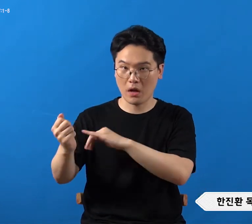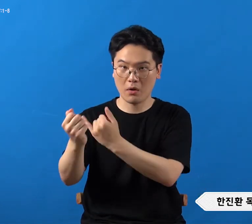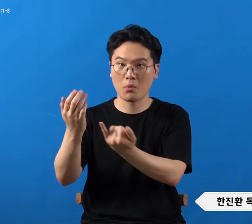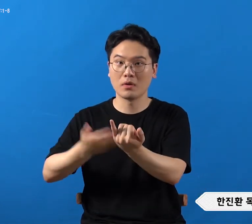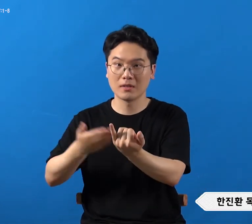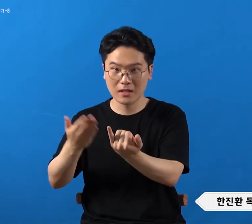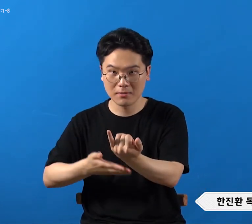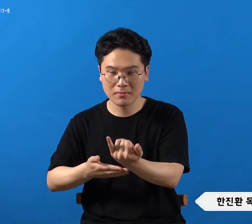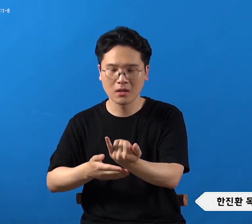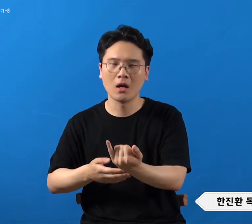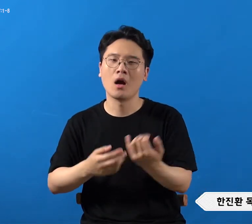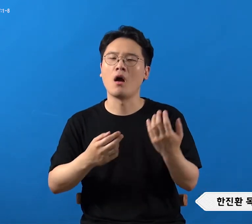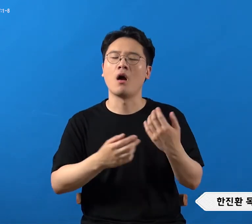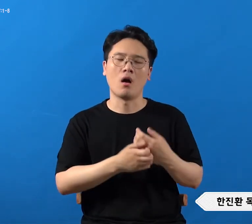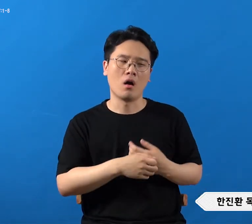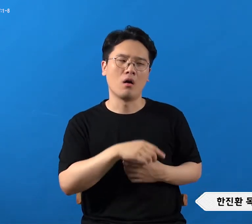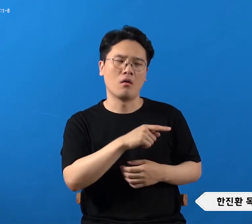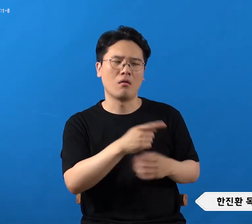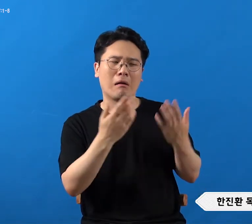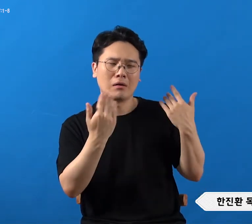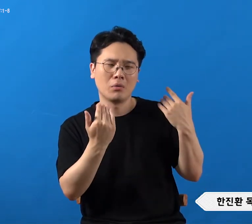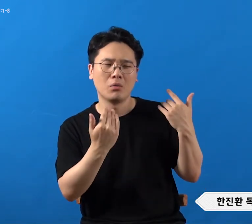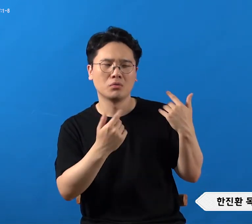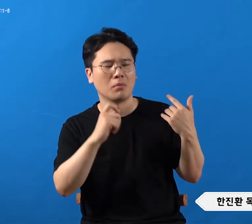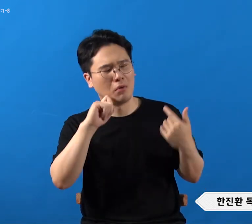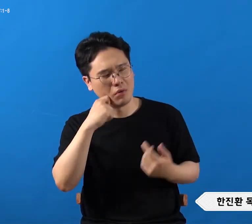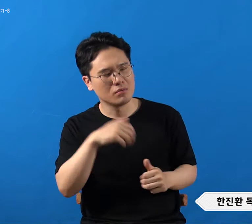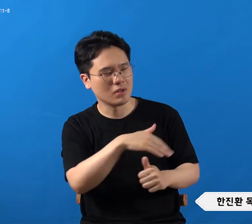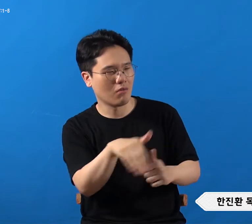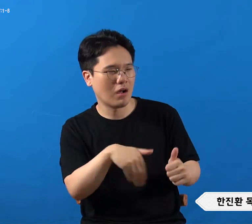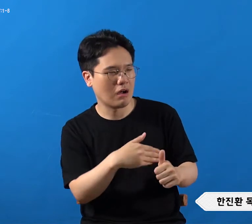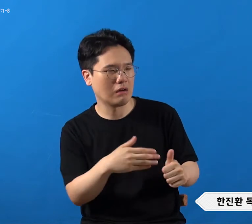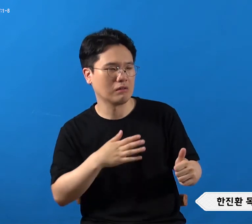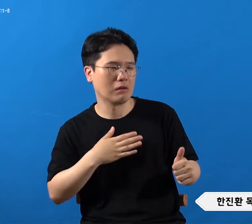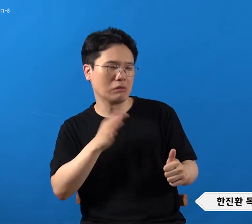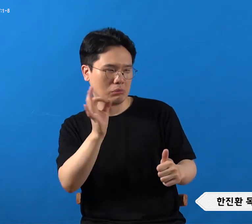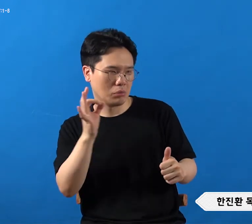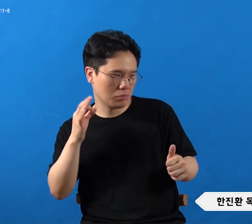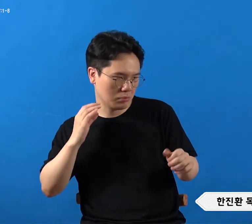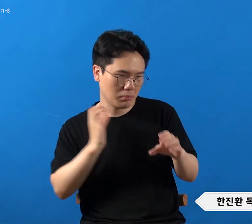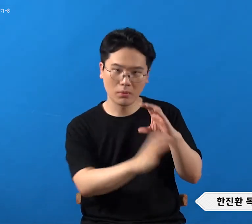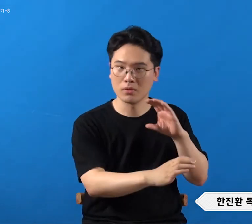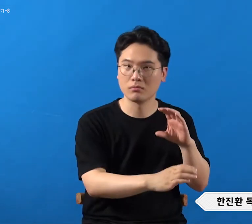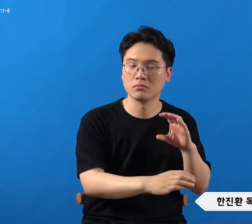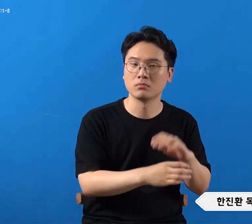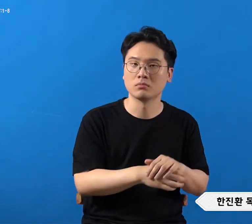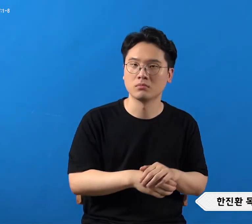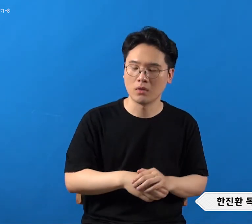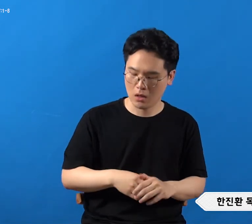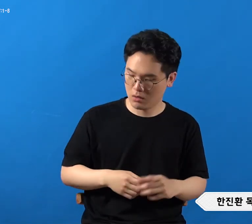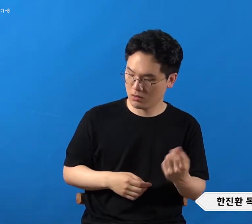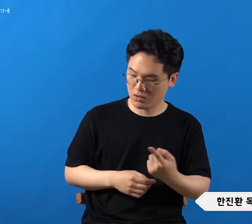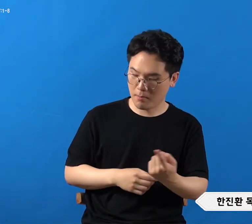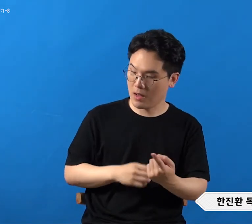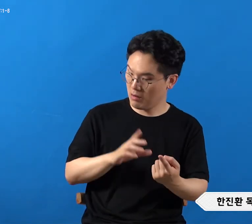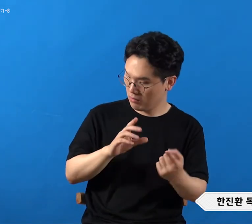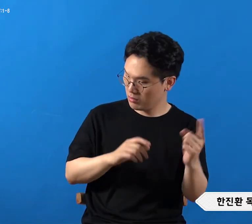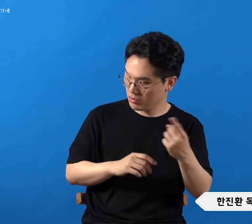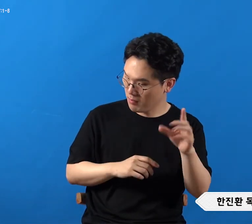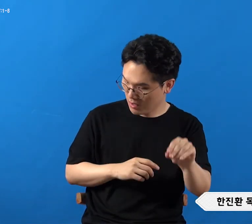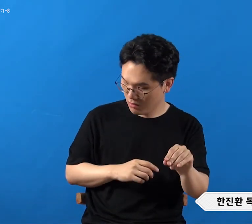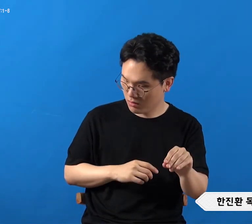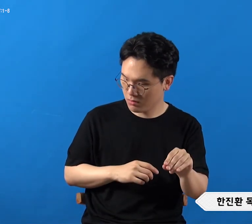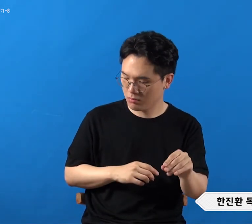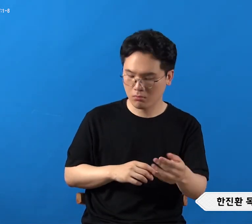학교에 후원금을 보낸 것입니다. 눈이 번쩍 떠있는데 1,000만 원이지요? 했더니 아닙니다, 1억입니다.